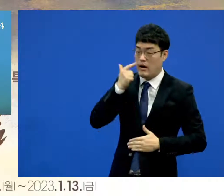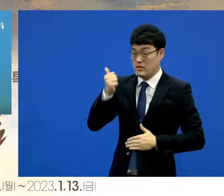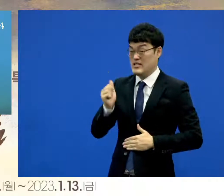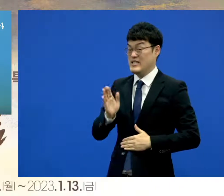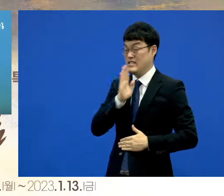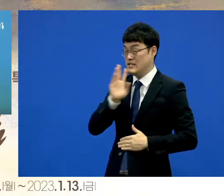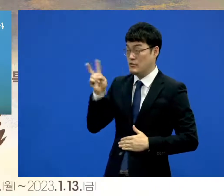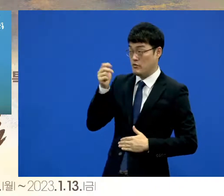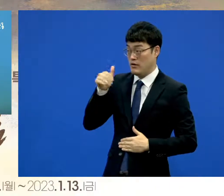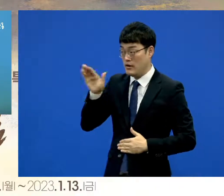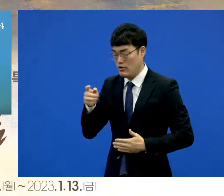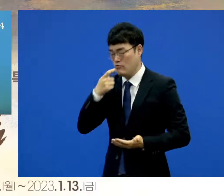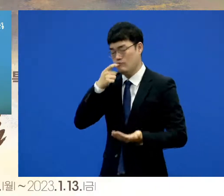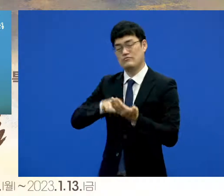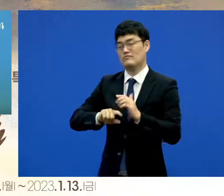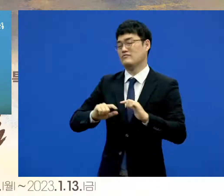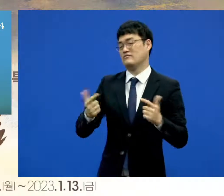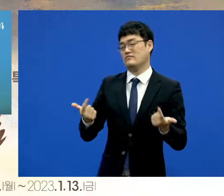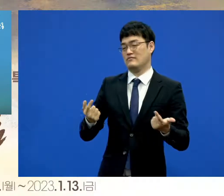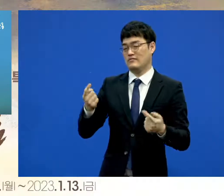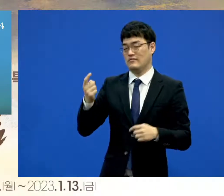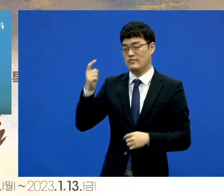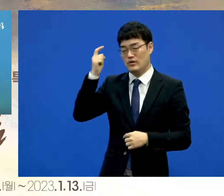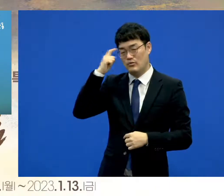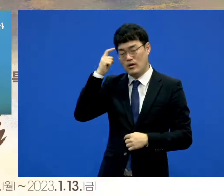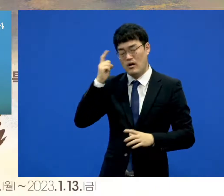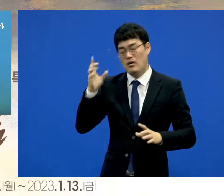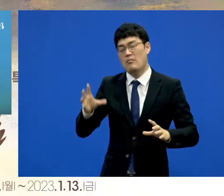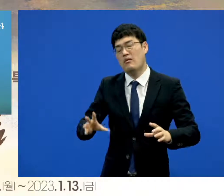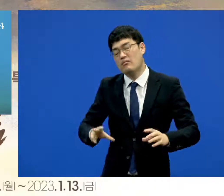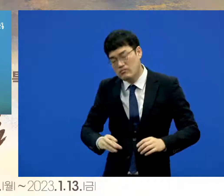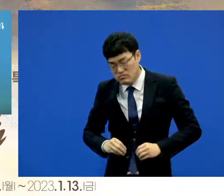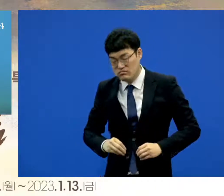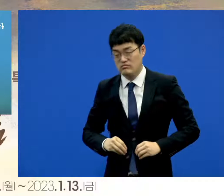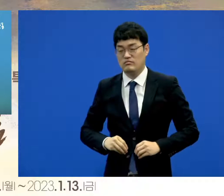왜냐하면 생존이 그를 지배하고 있기 때문에.